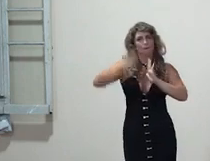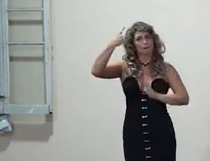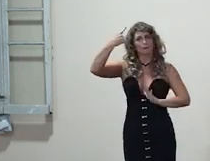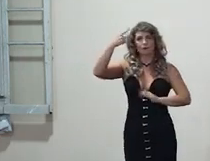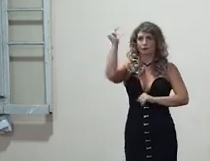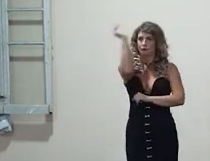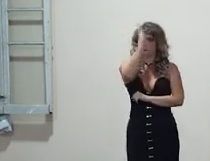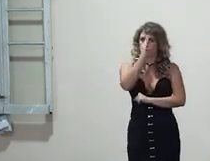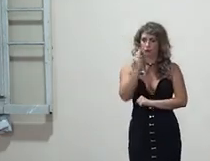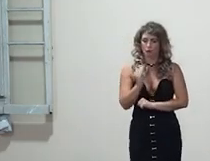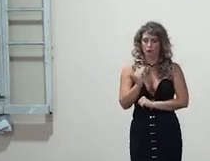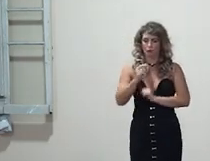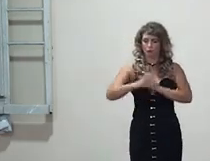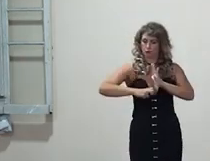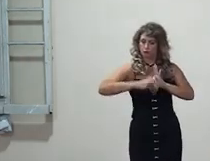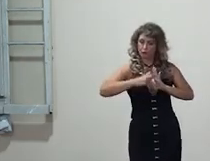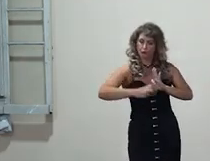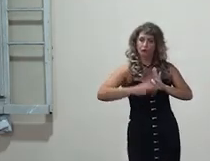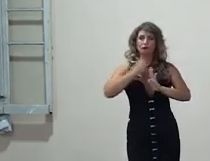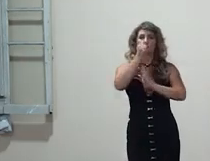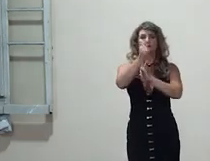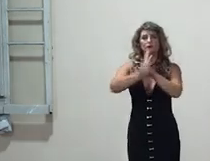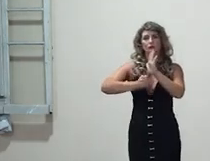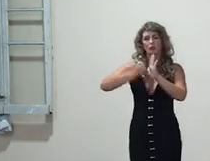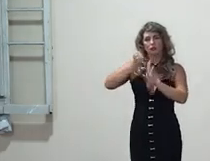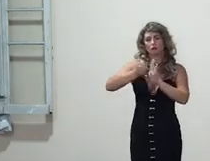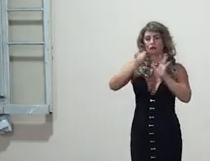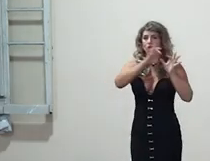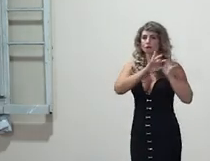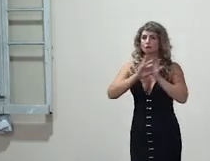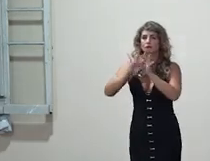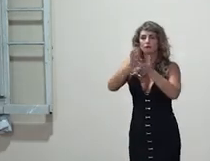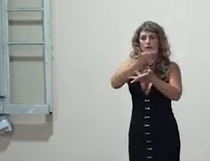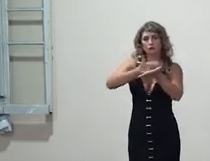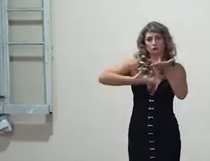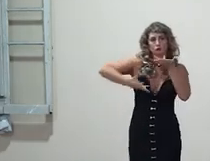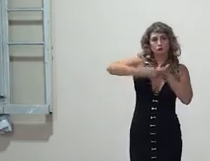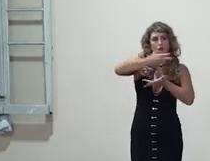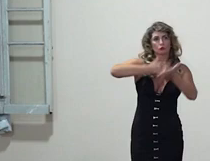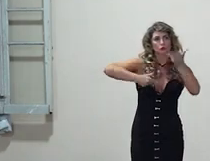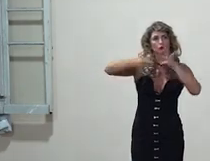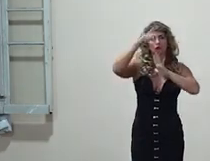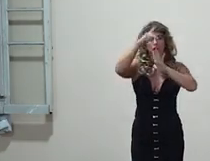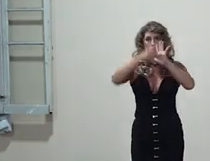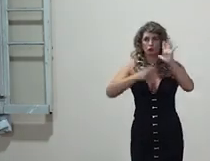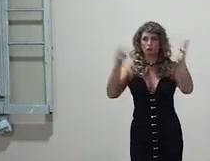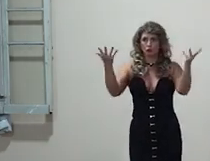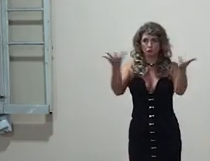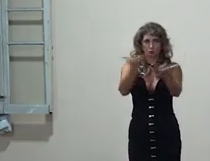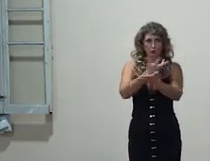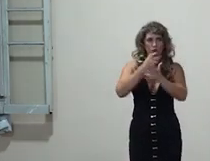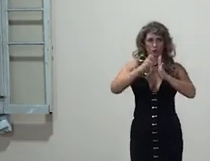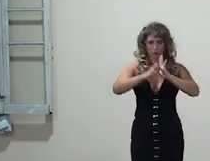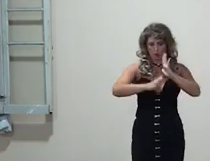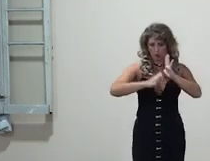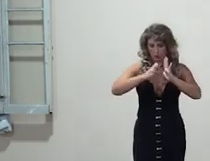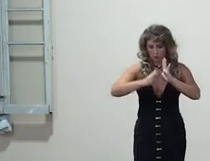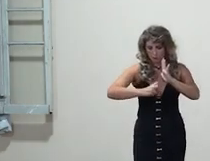férreo no Brasil, inclusive Paranaguá participou de um projeto espetacular, que enquanto a rede